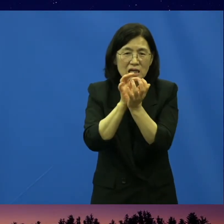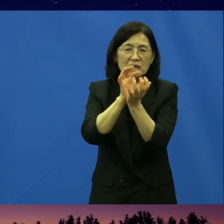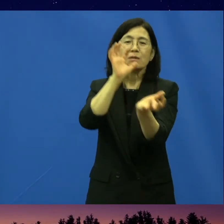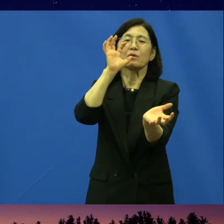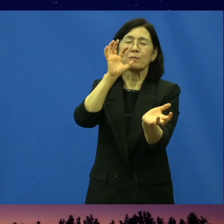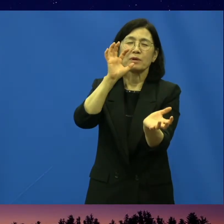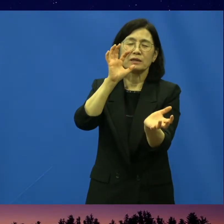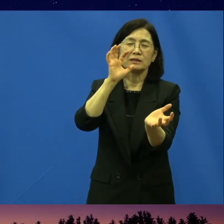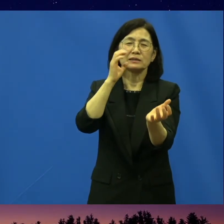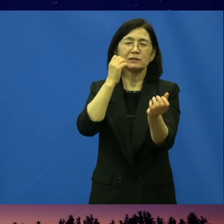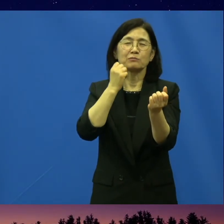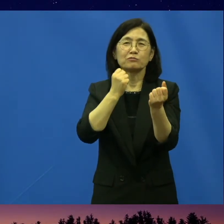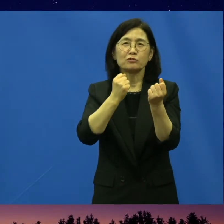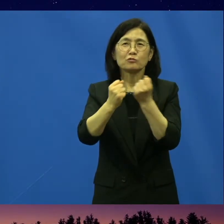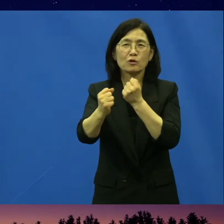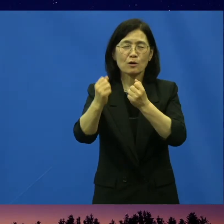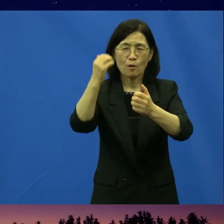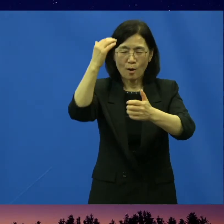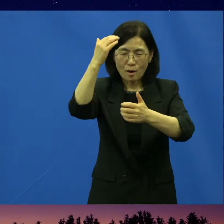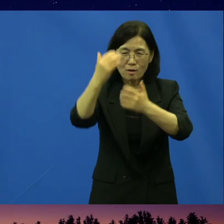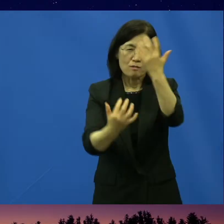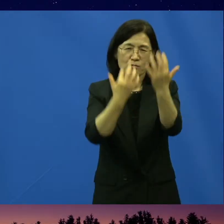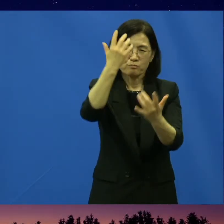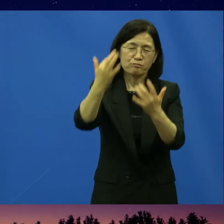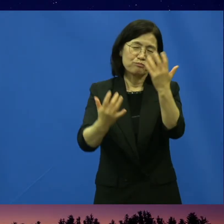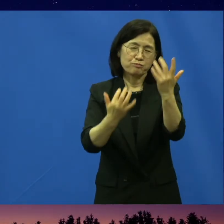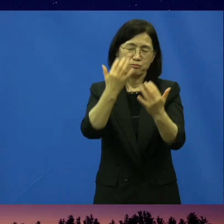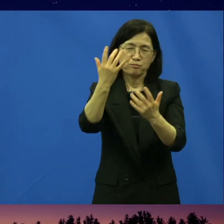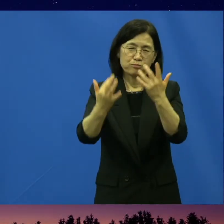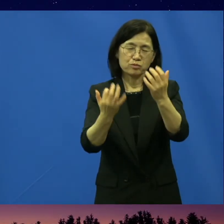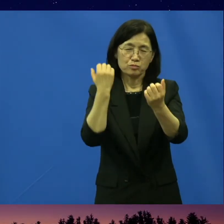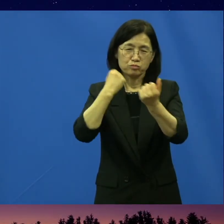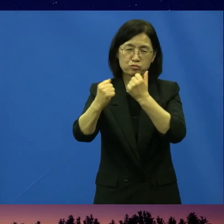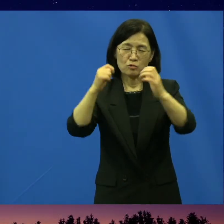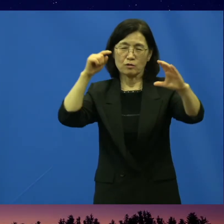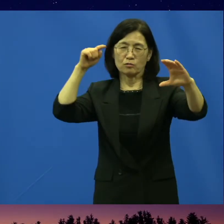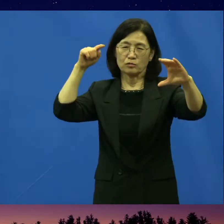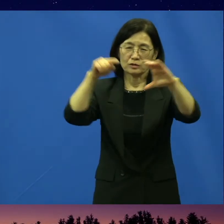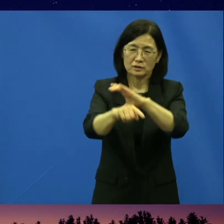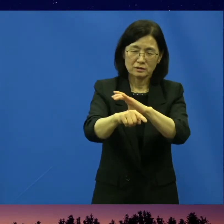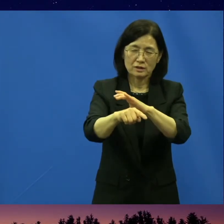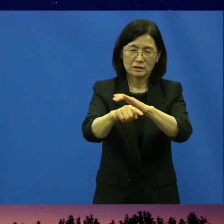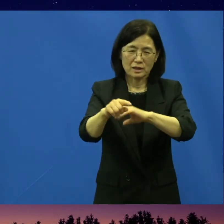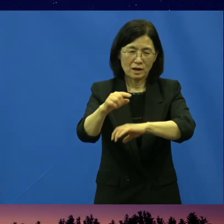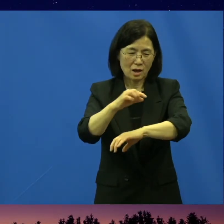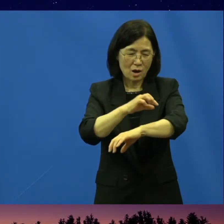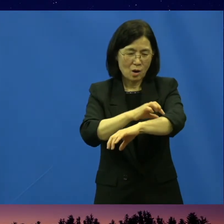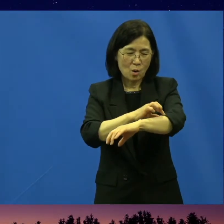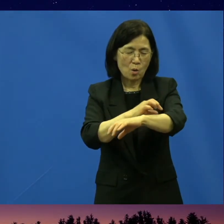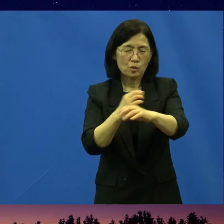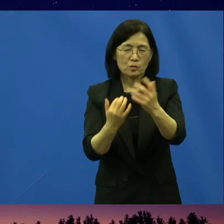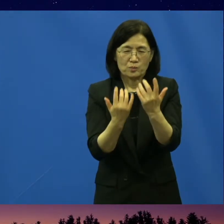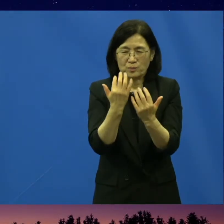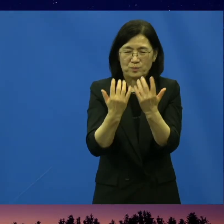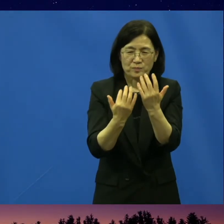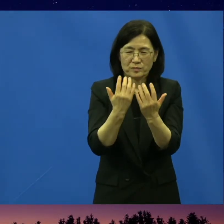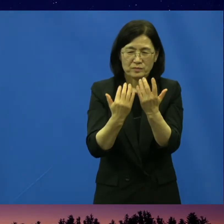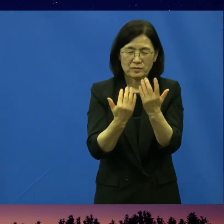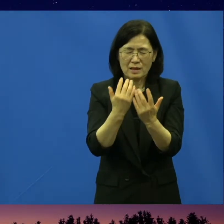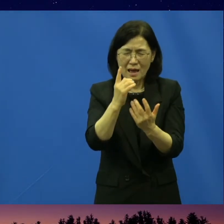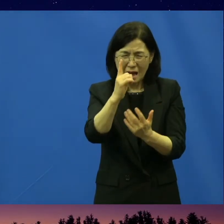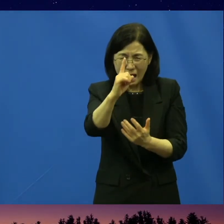거예요. 불이 그냥 타고 있는, 극렬한 불이 타고 있는데도 옷 하나 그런 냄새까지도 안 날